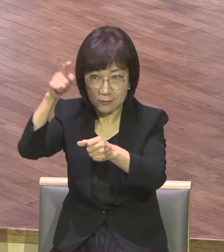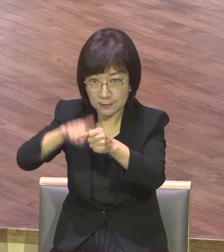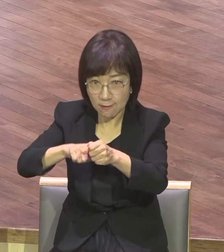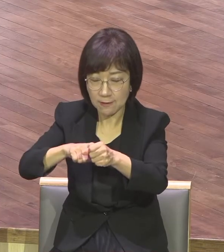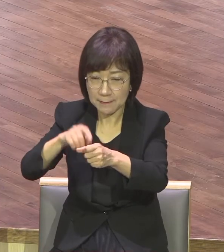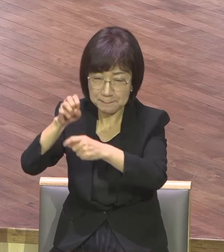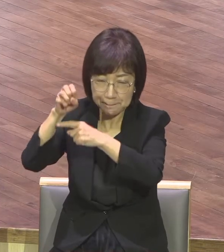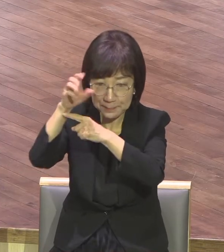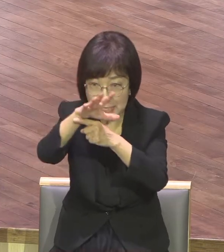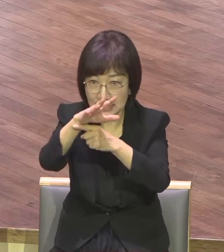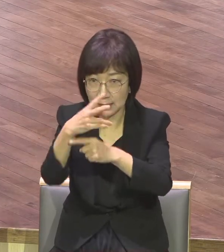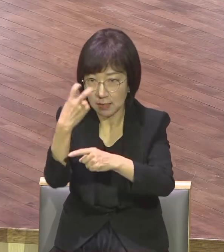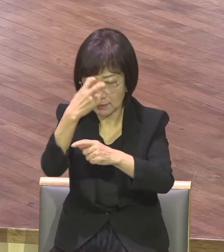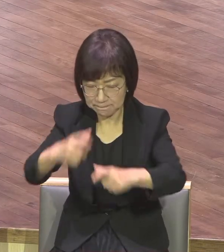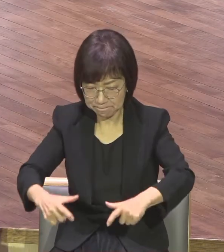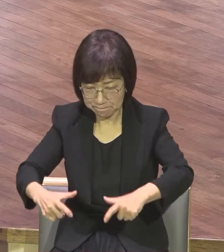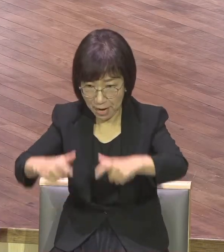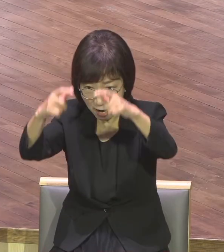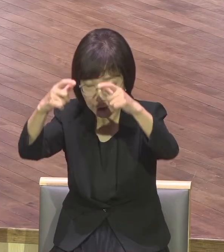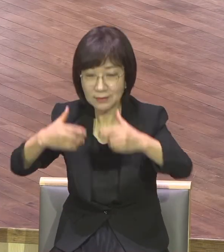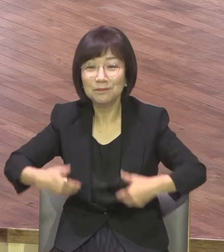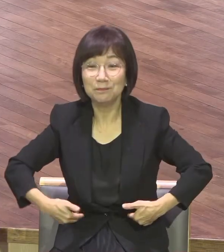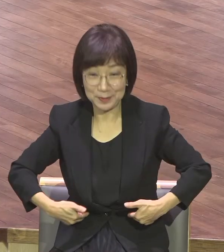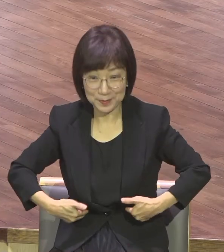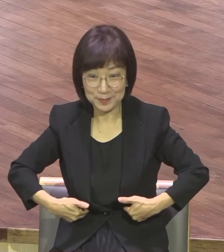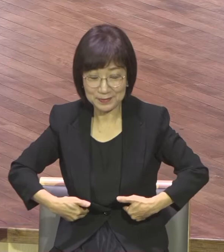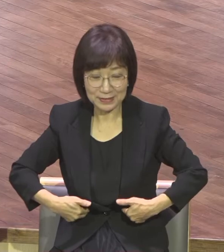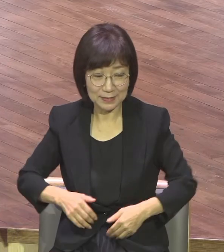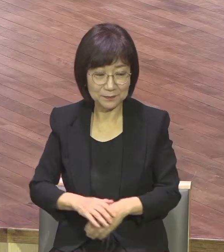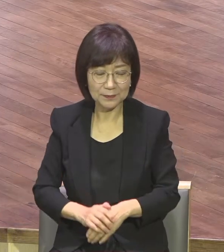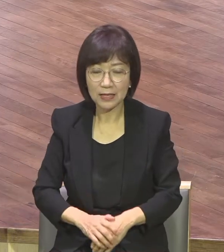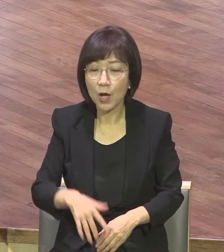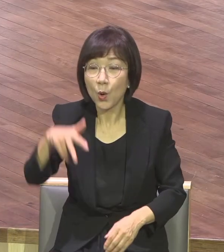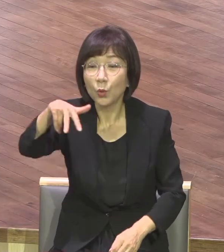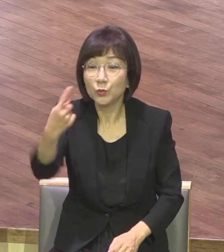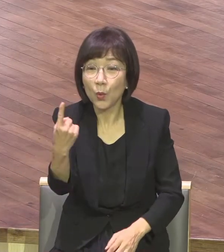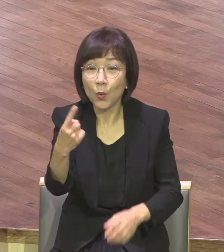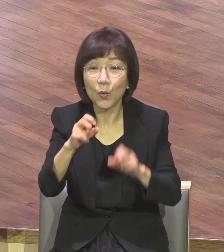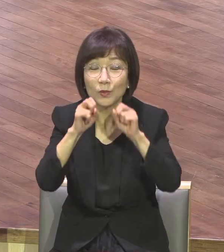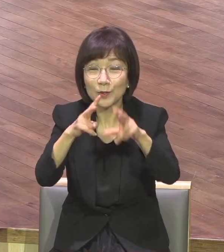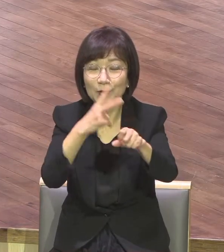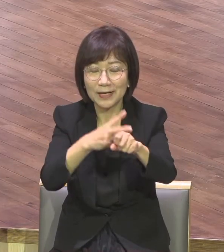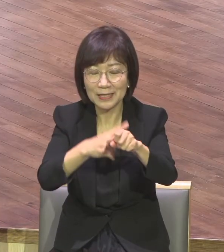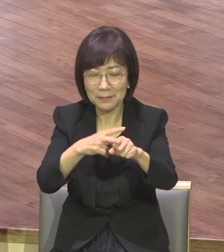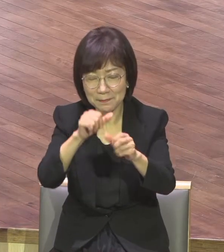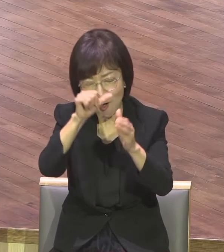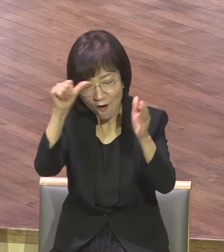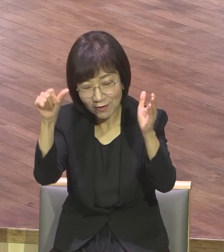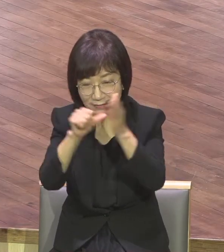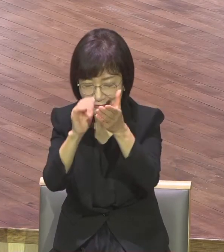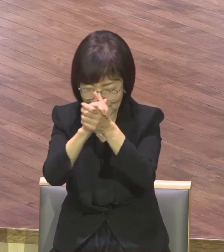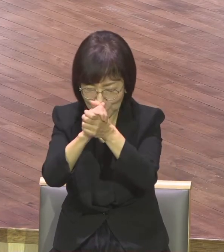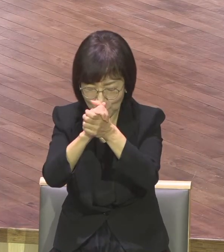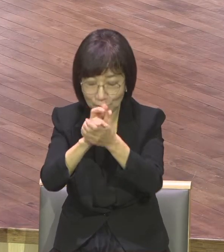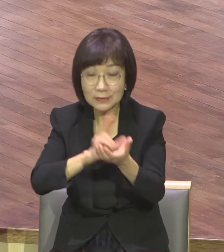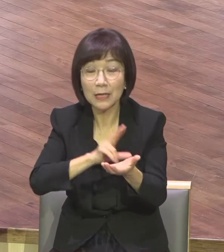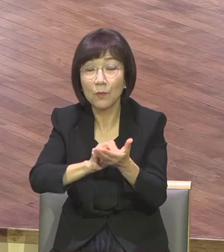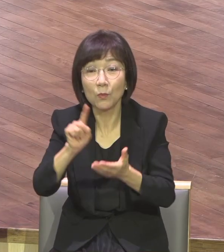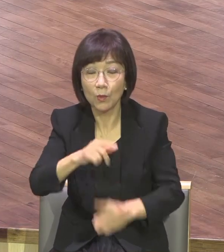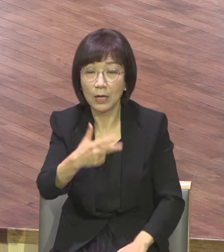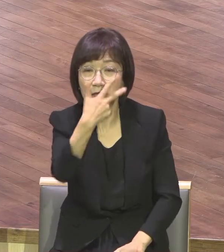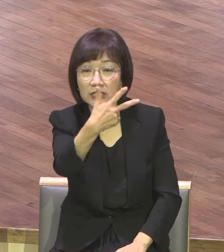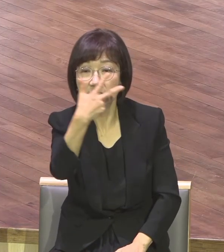왔구나. 조현대 선교사님이 선교 초기부터 붙잡은 평생 기도 제목이 뭐냐?